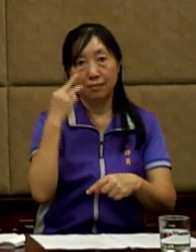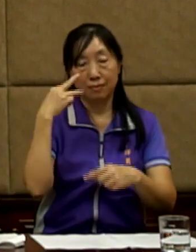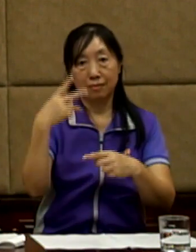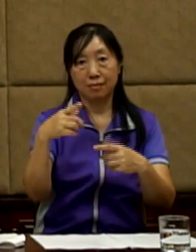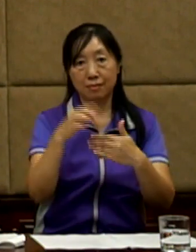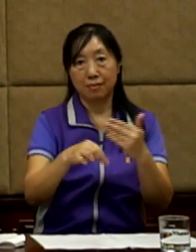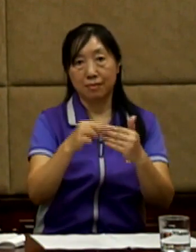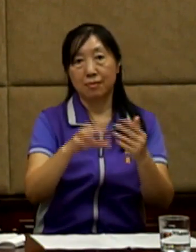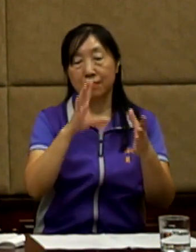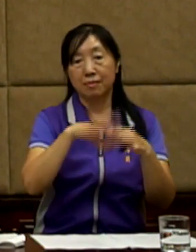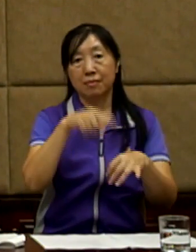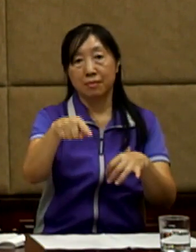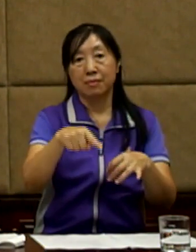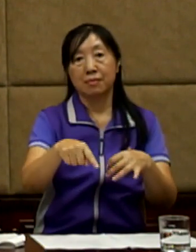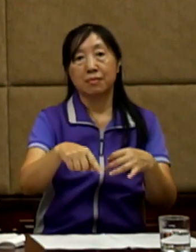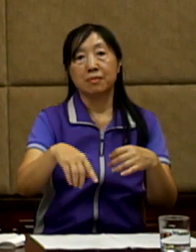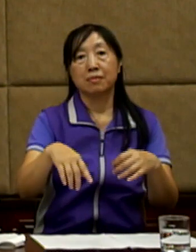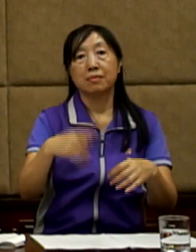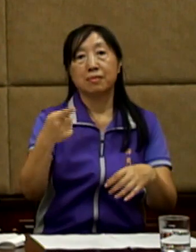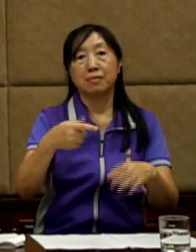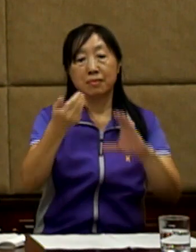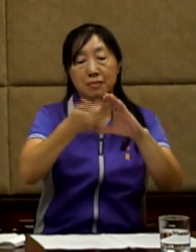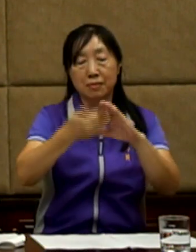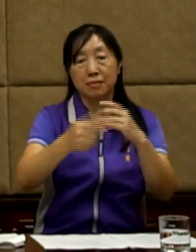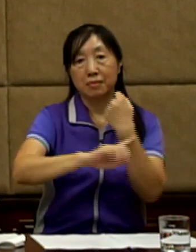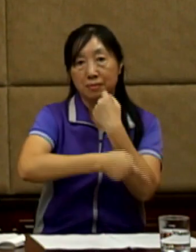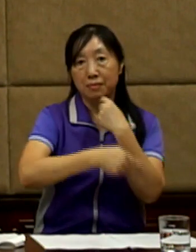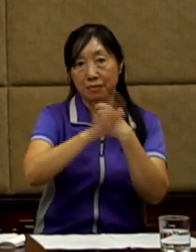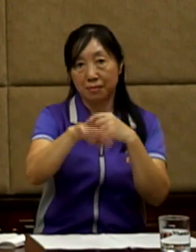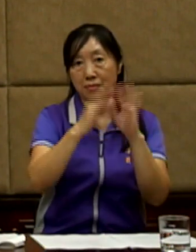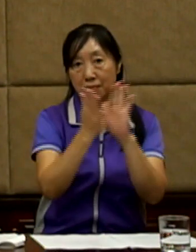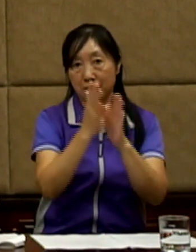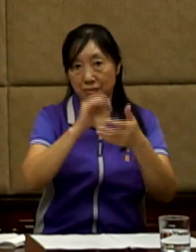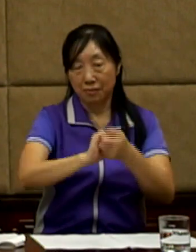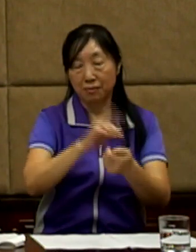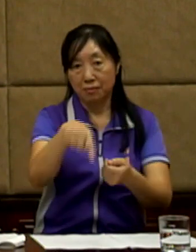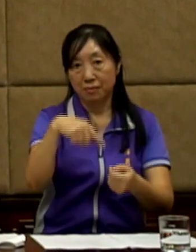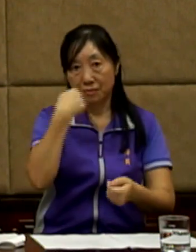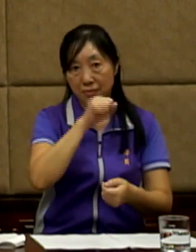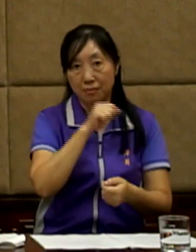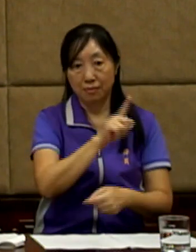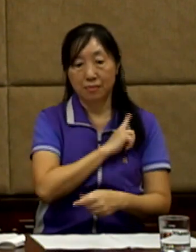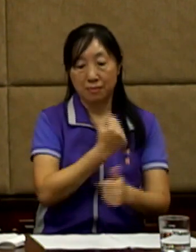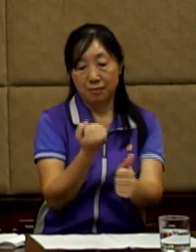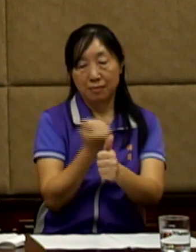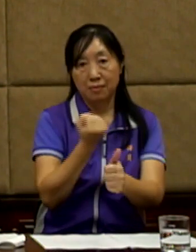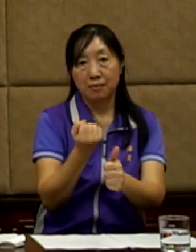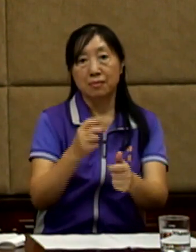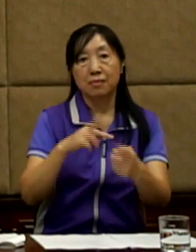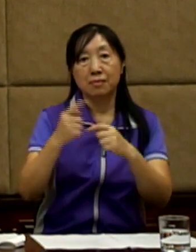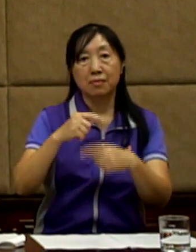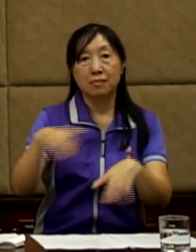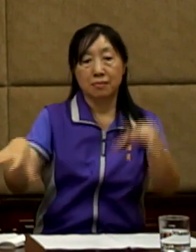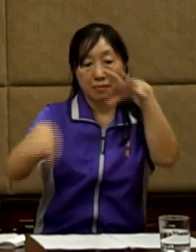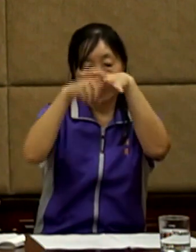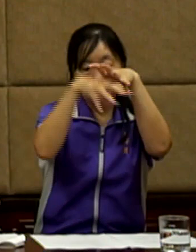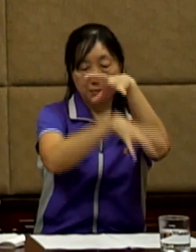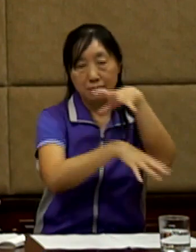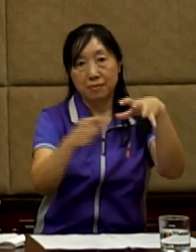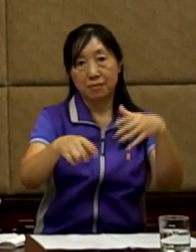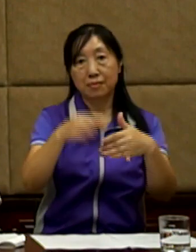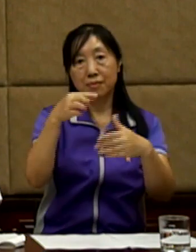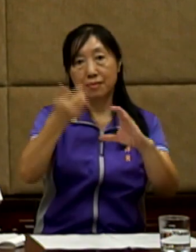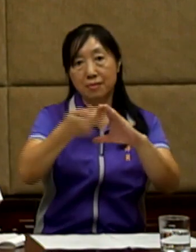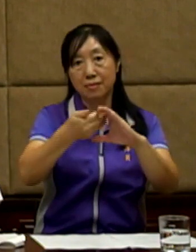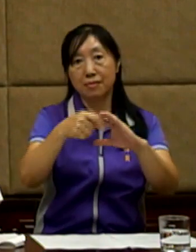网法跟广播电视法都已经开始有定，那我们也定了本国自治率的相关管理办法跟卫星广播电视公益事业播送本国节